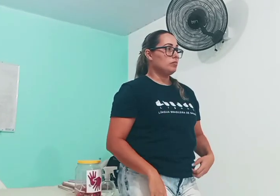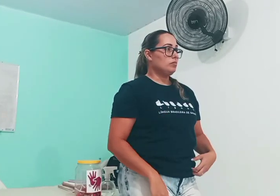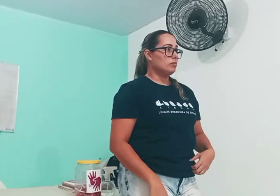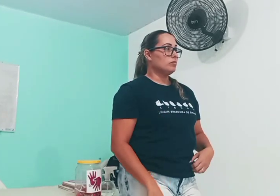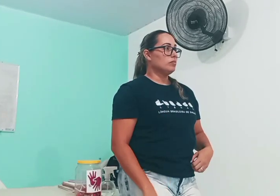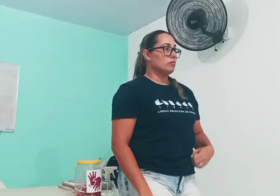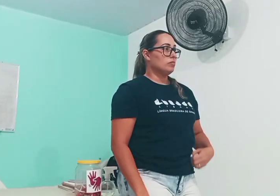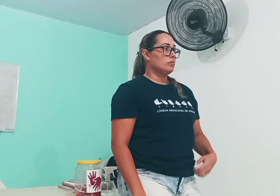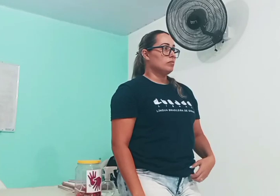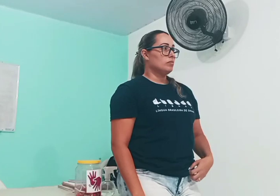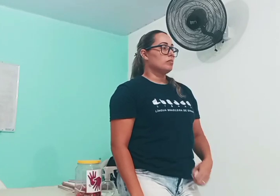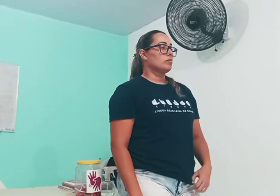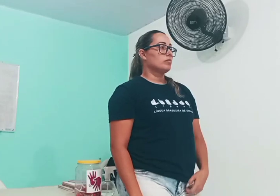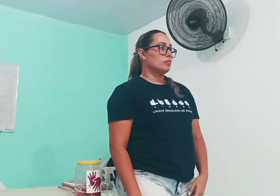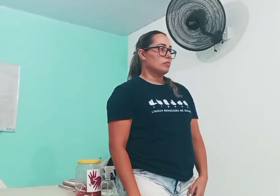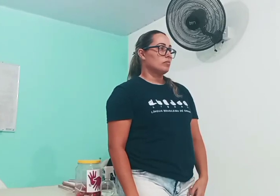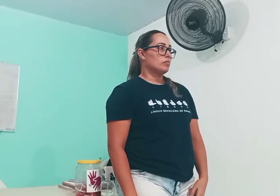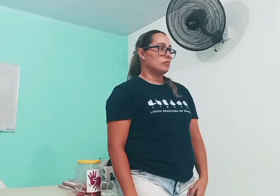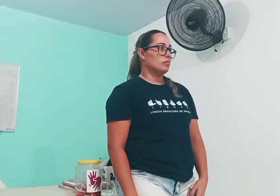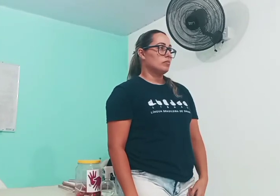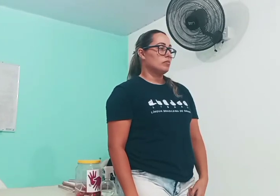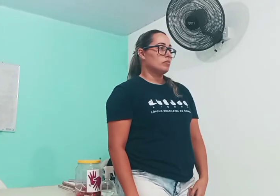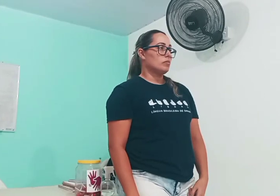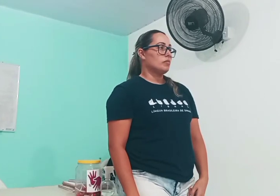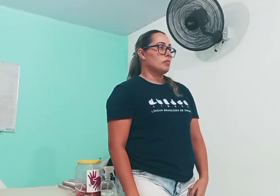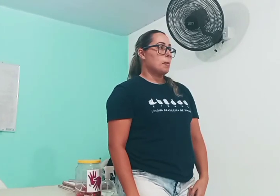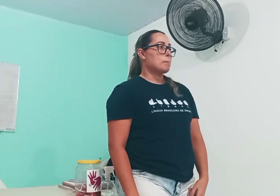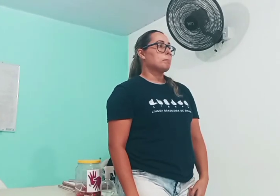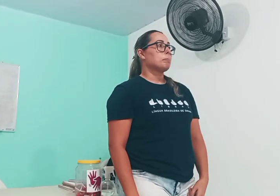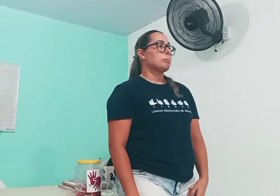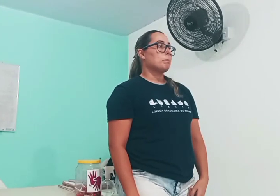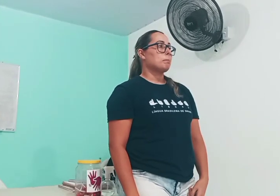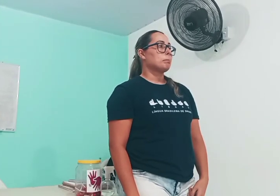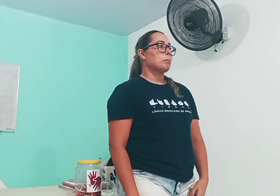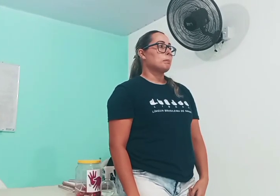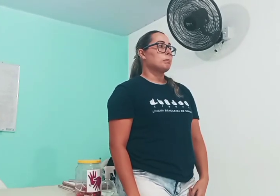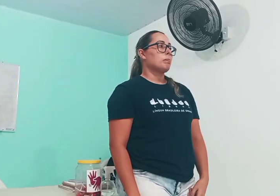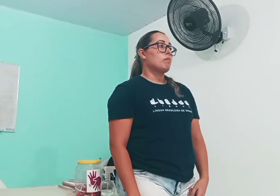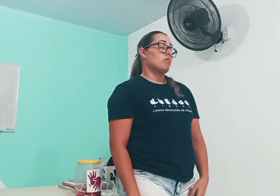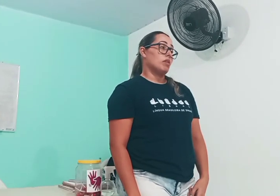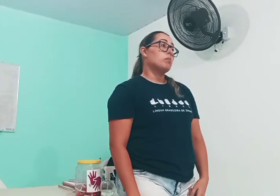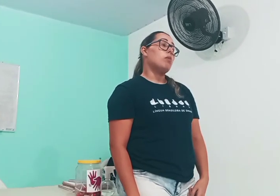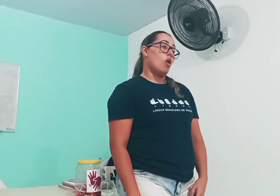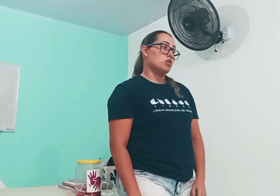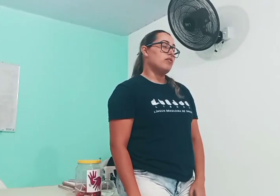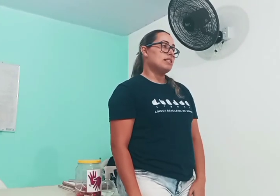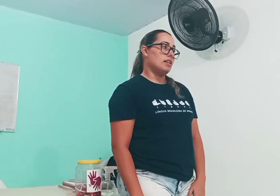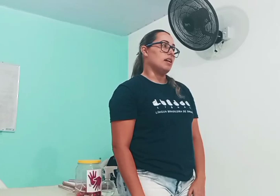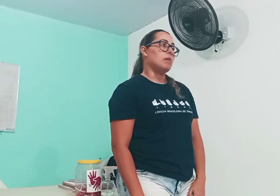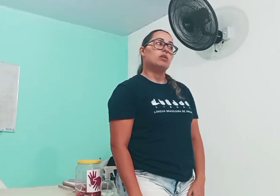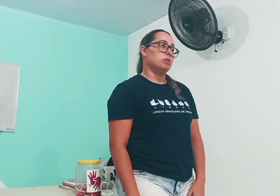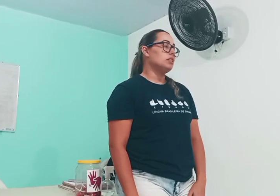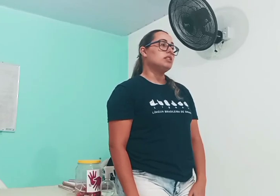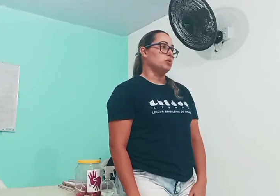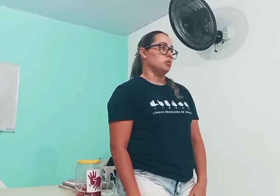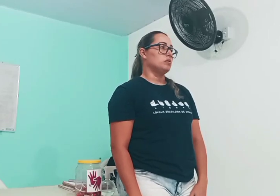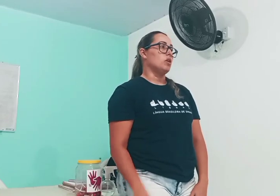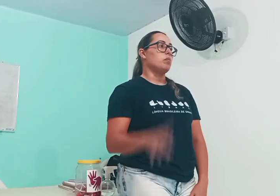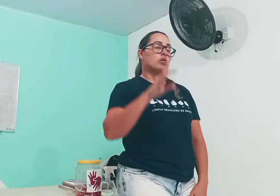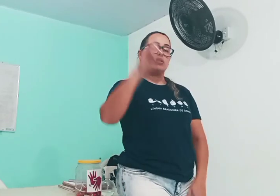Filho de Deus, é como você precisaria fazer, tipo, Jesus. Posso fazer, mas não preciso. Eu posso